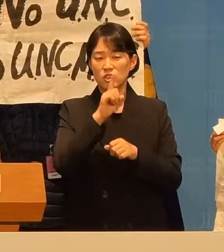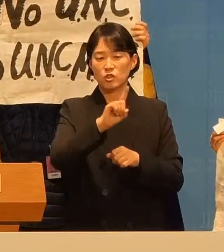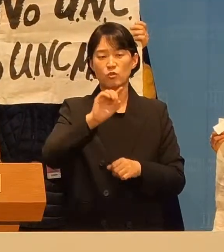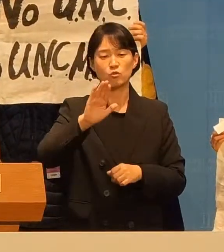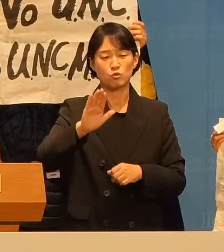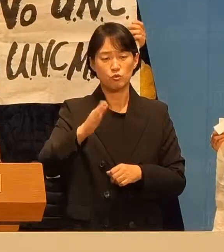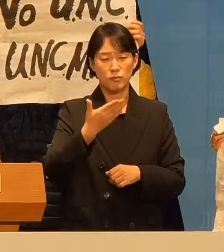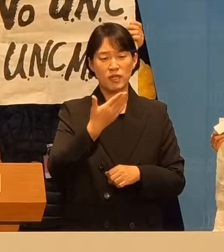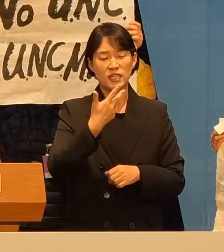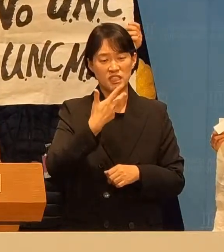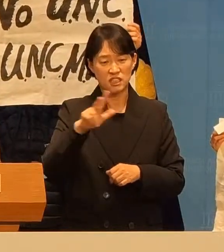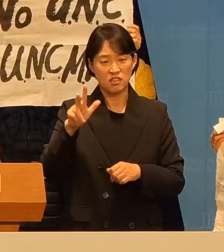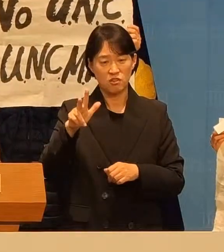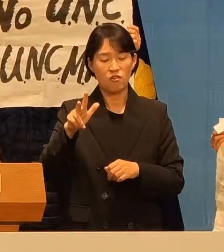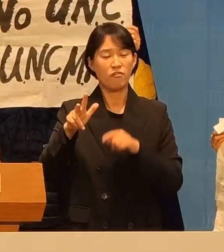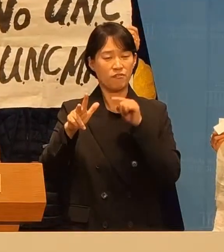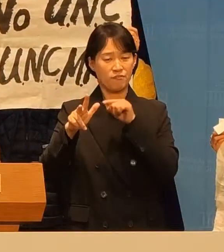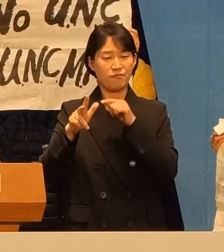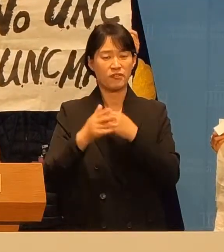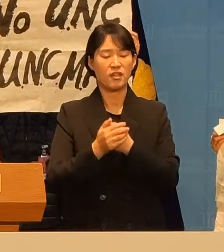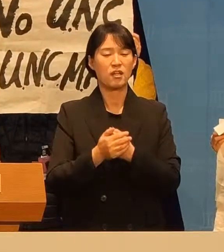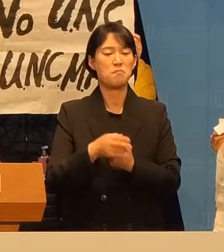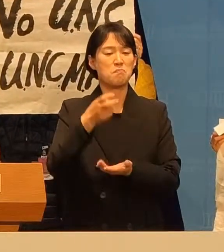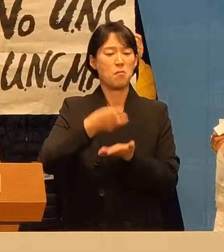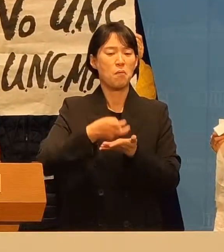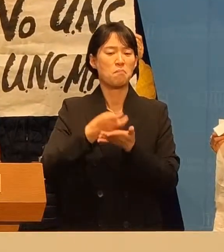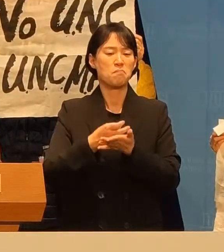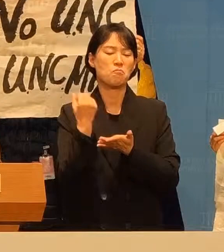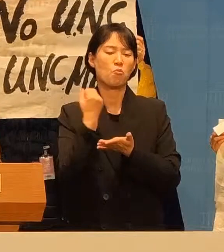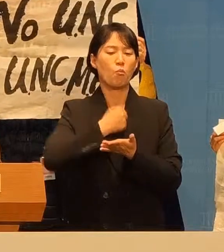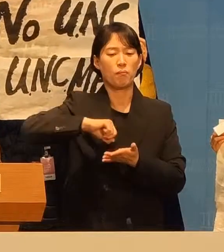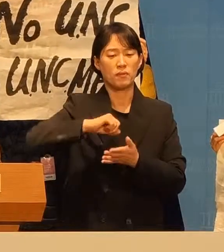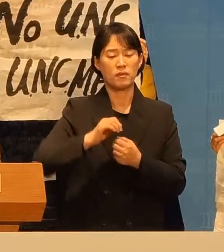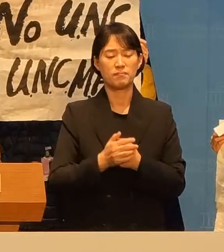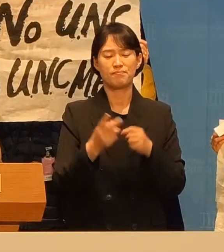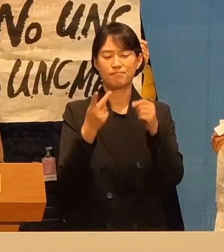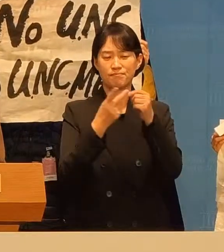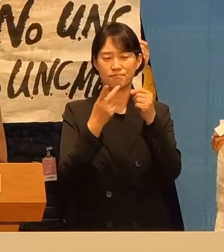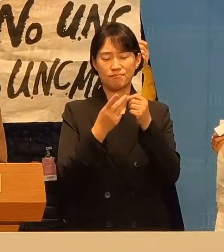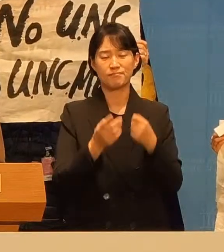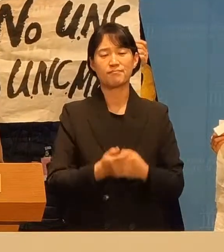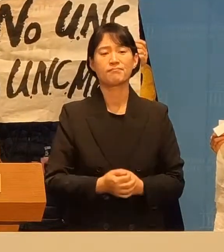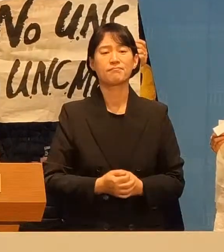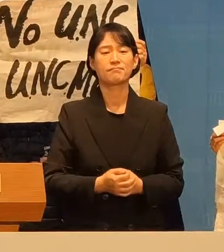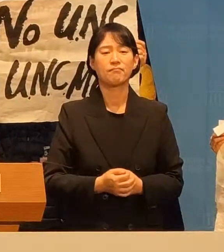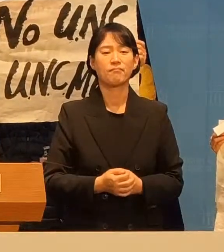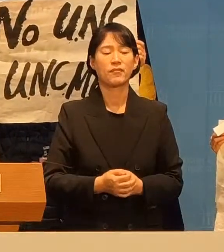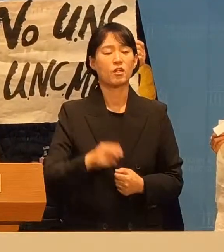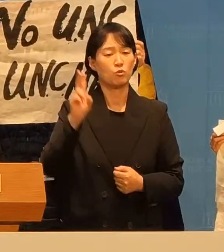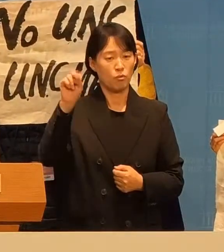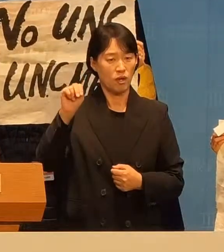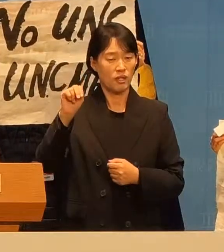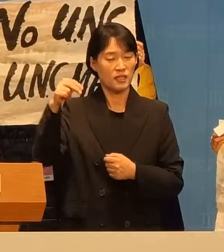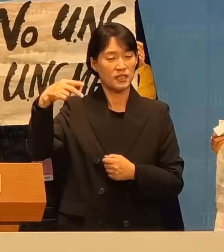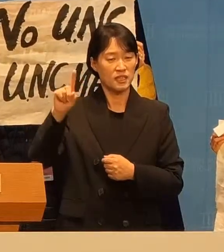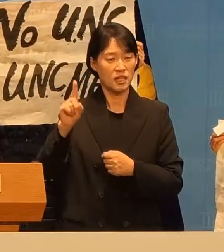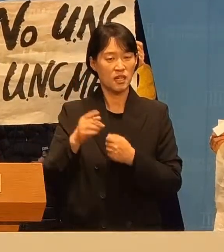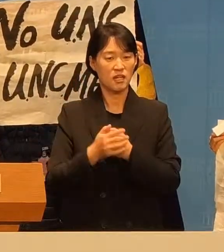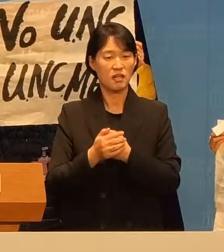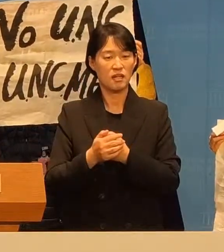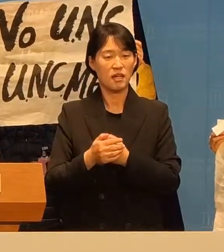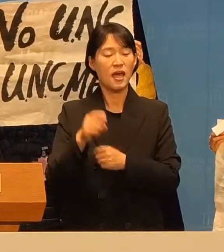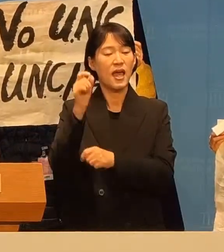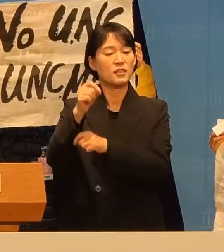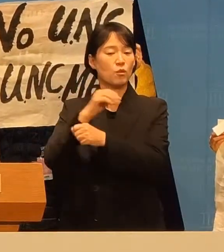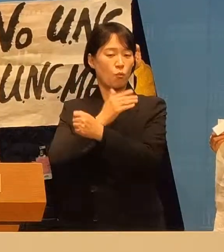1907년 헤이거 육전규칙 위반이다. 둘째, 유엔사의 민사행정권을 인정한다